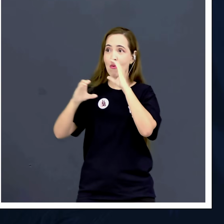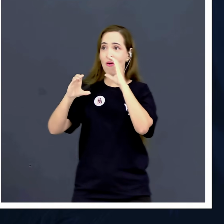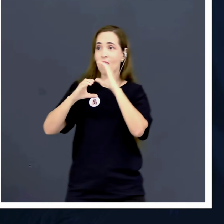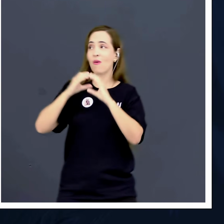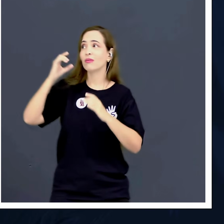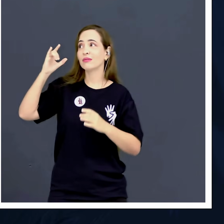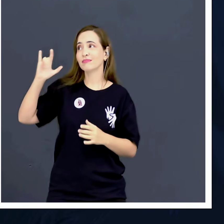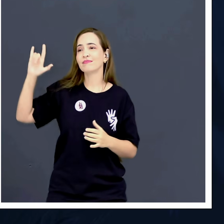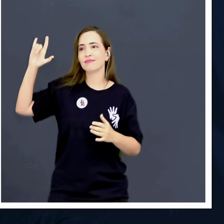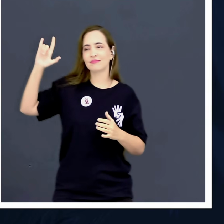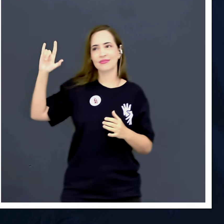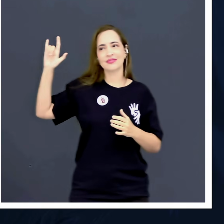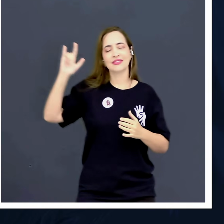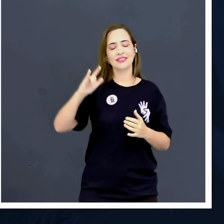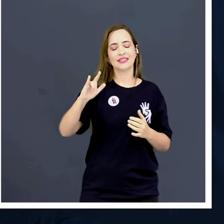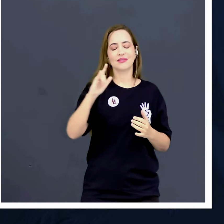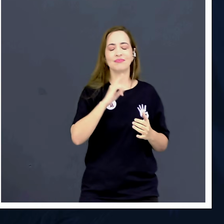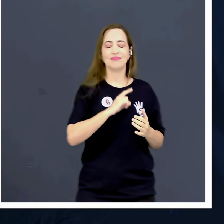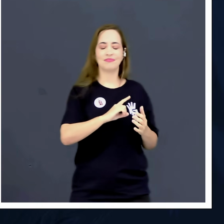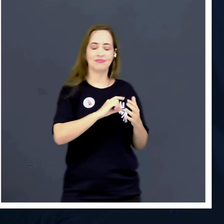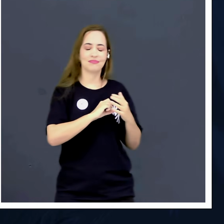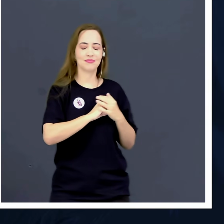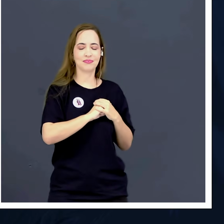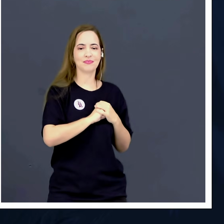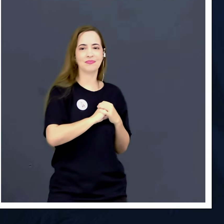Teu amor pra